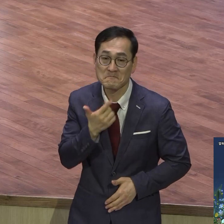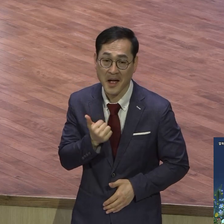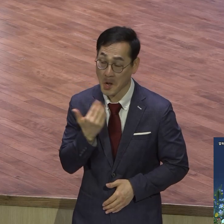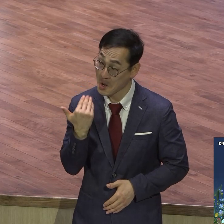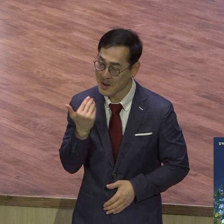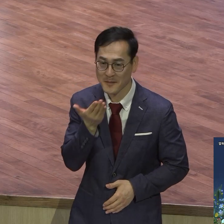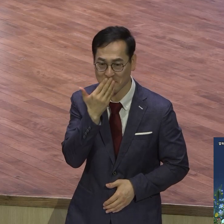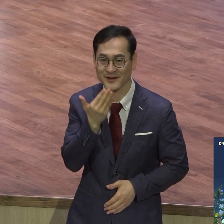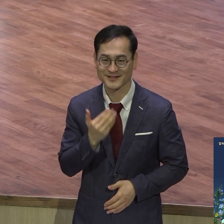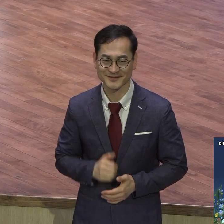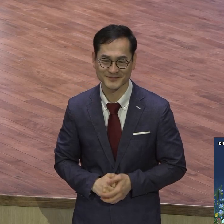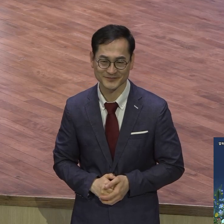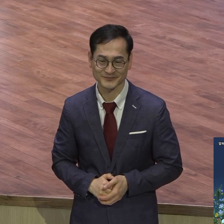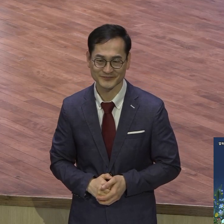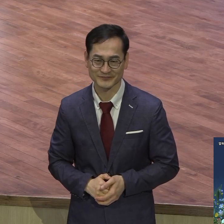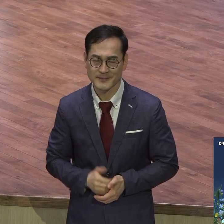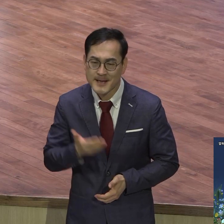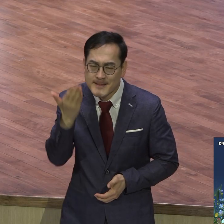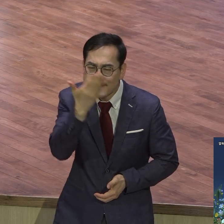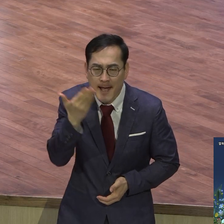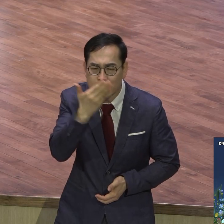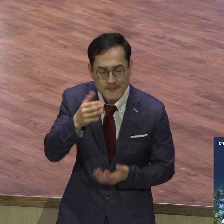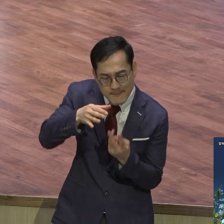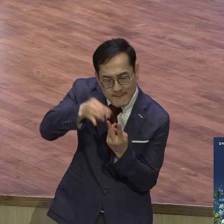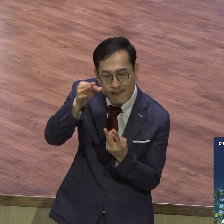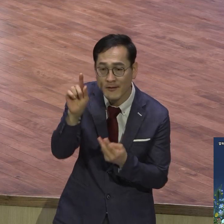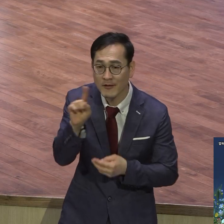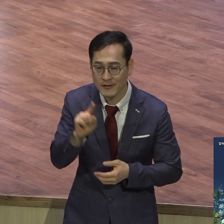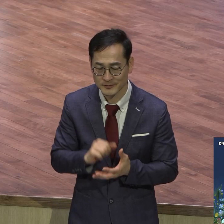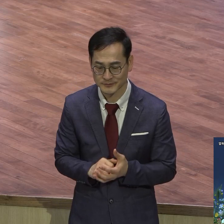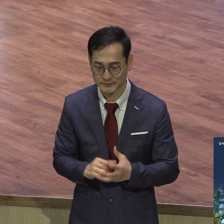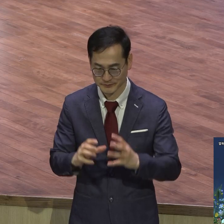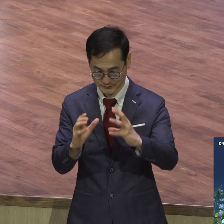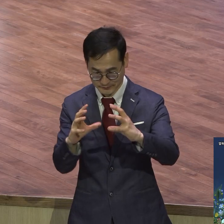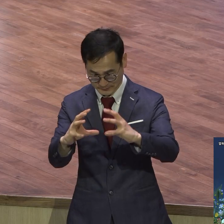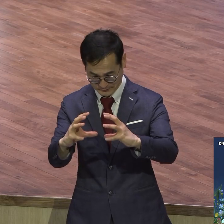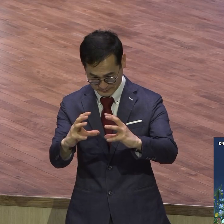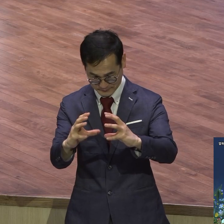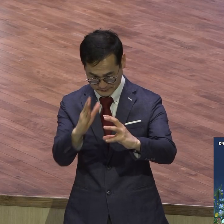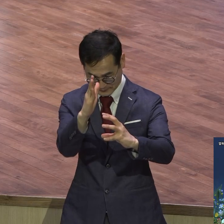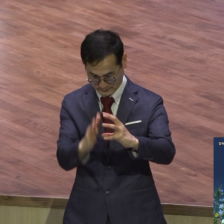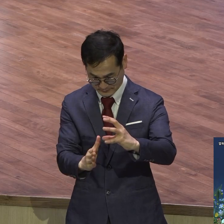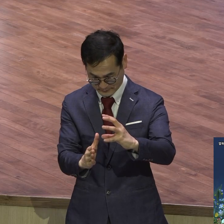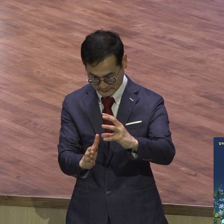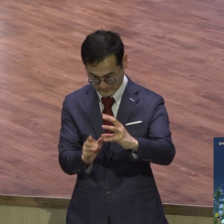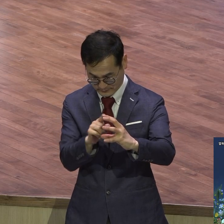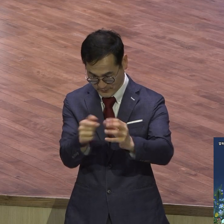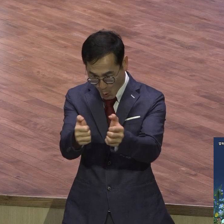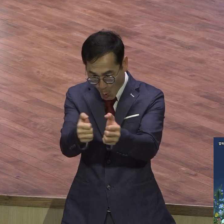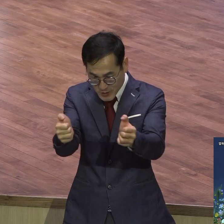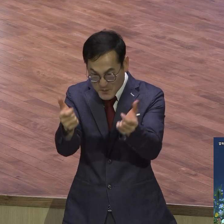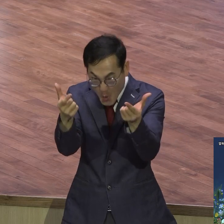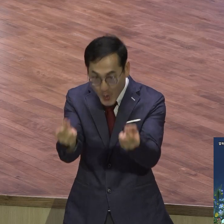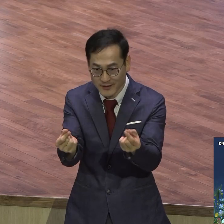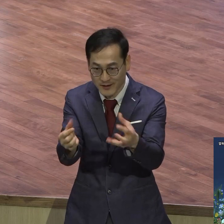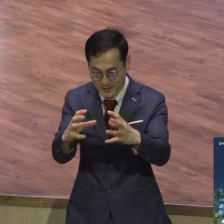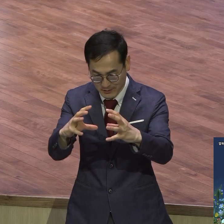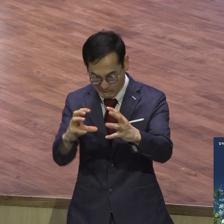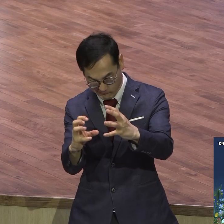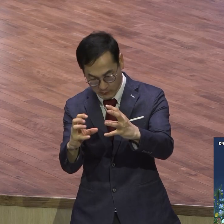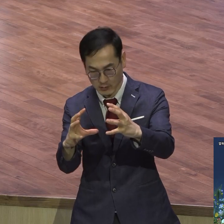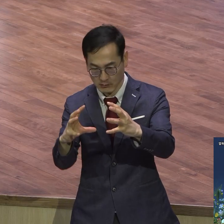어느 복숭아가 다냐. 좌우 대칭이 맞아야 돼요. 대칭이 딱 이렇게